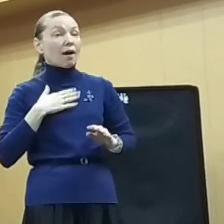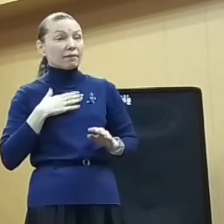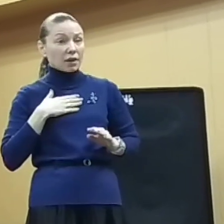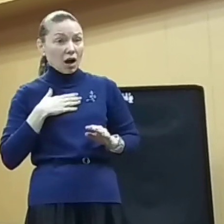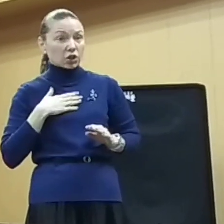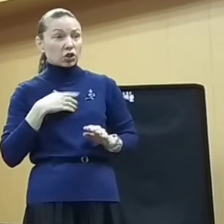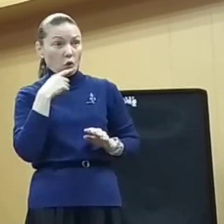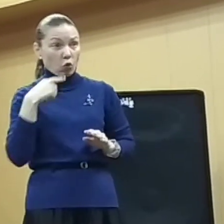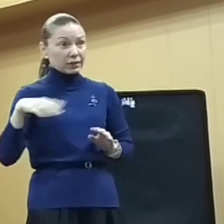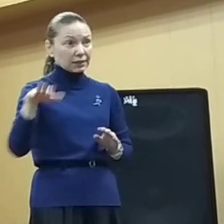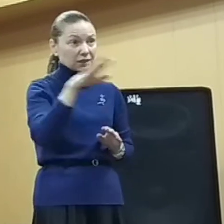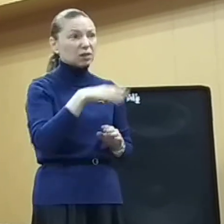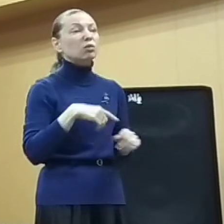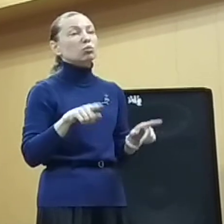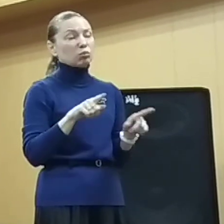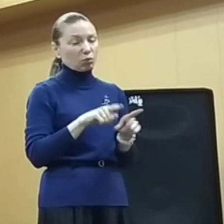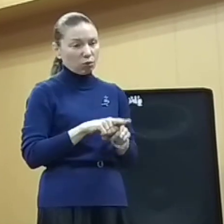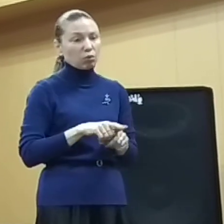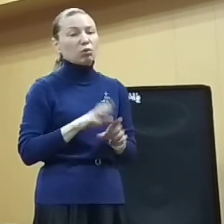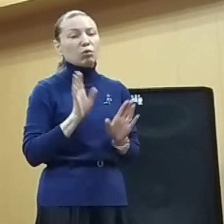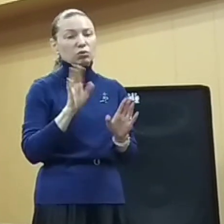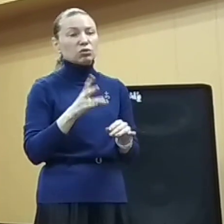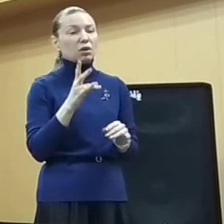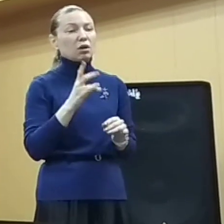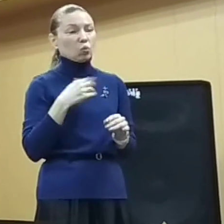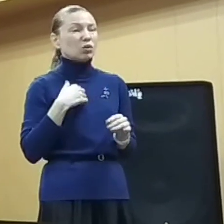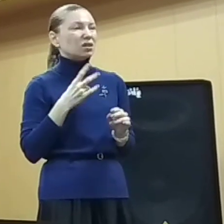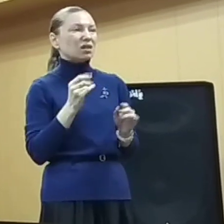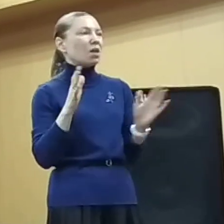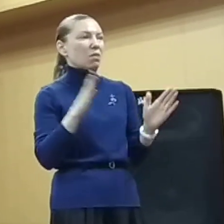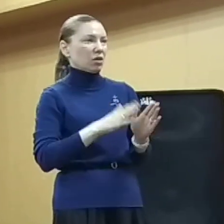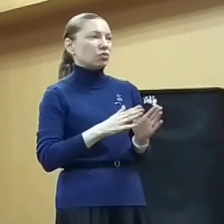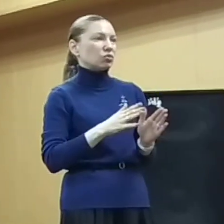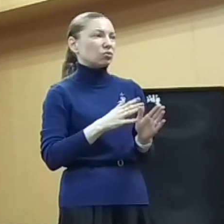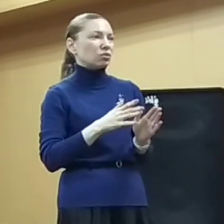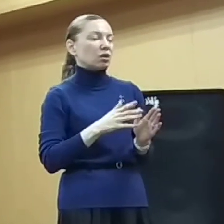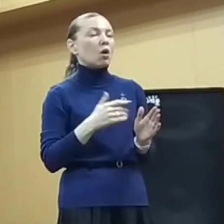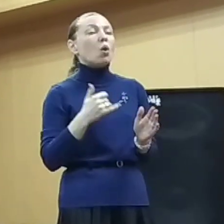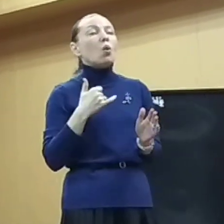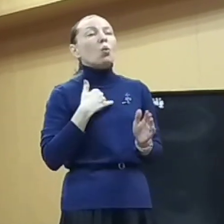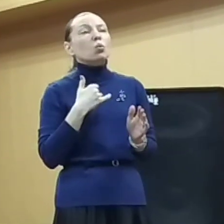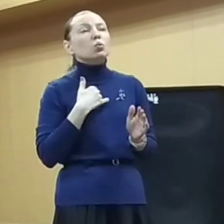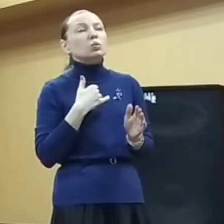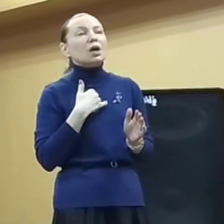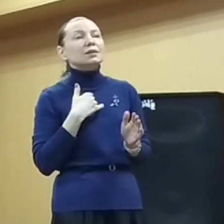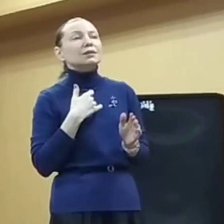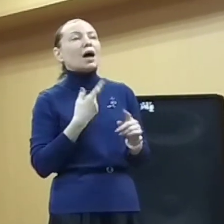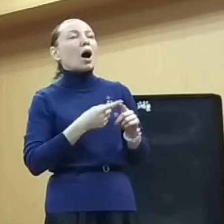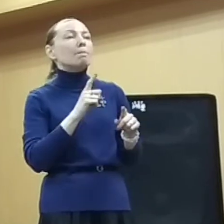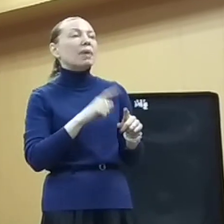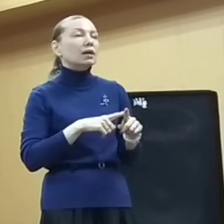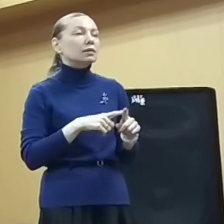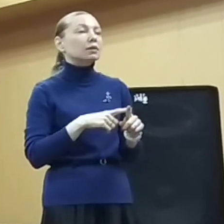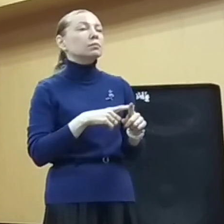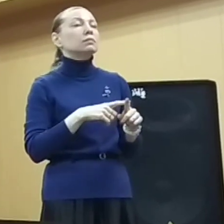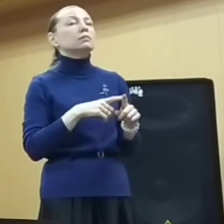стране цифра тоже, я думаю, не меньше. Но только у нас не принято с